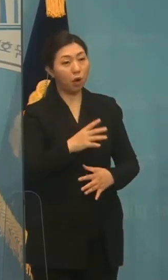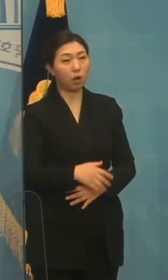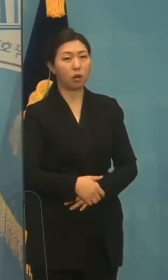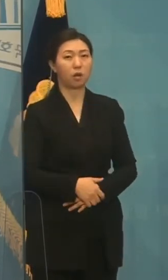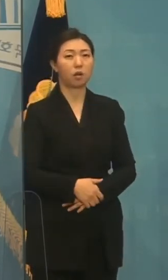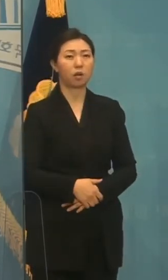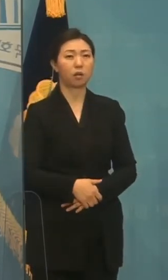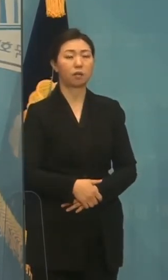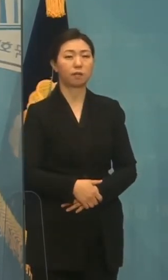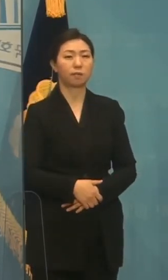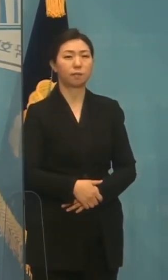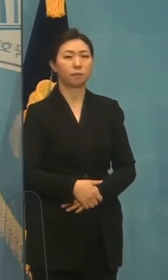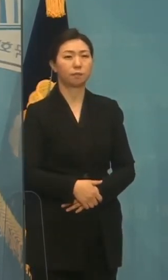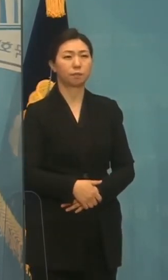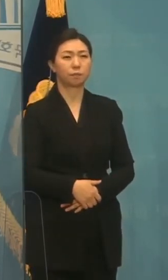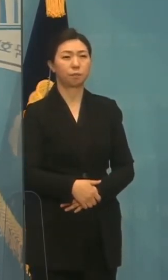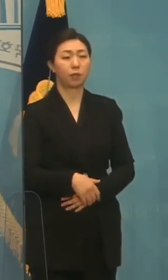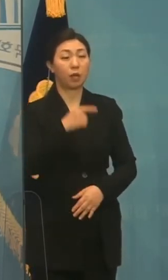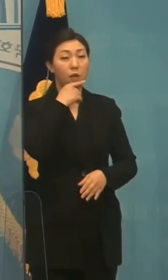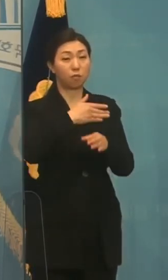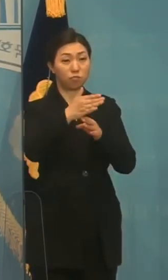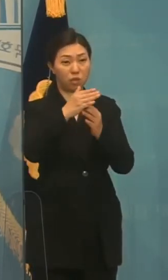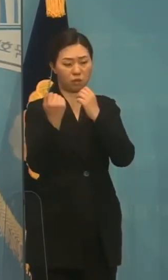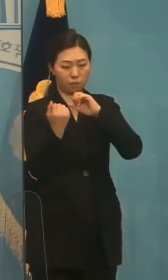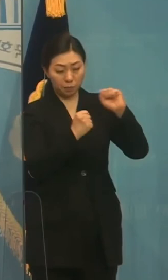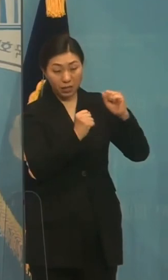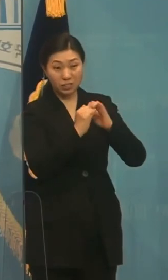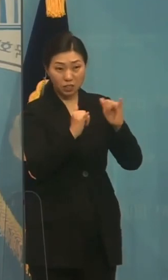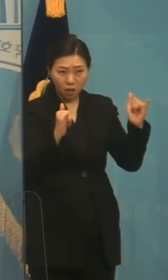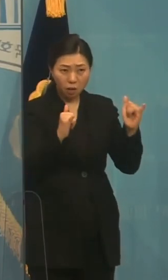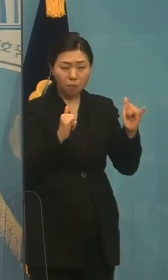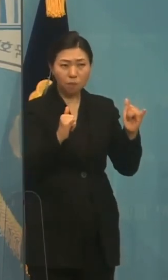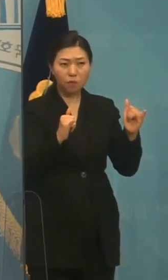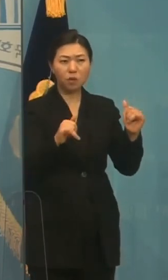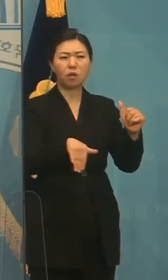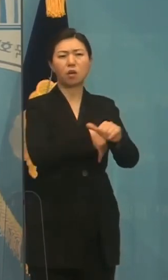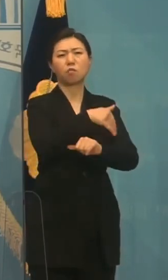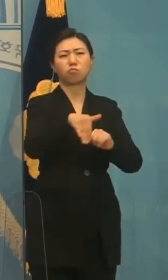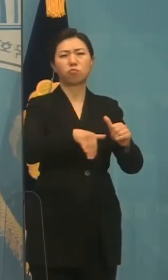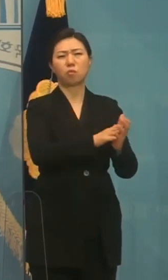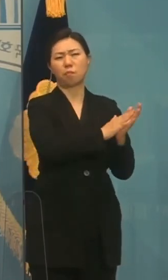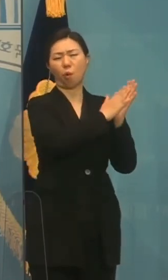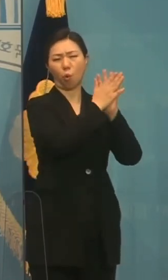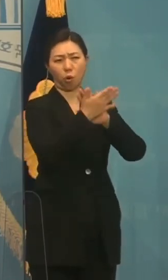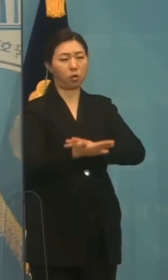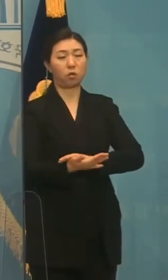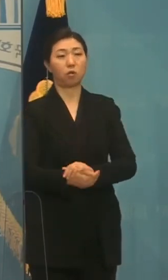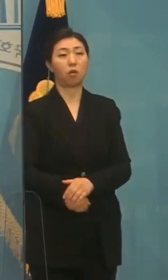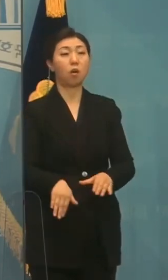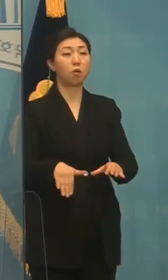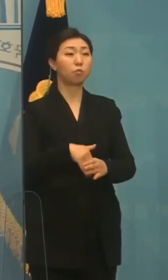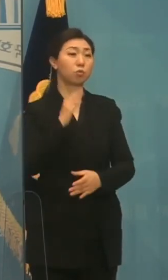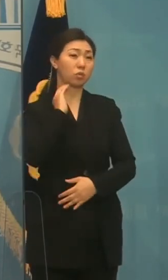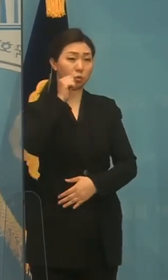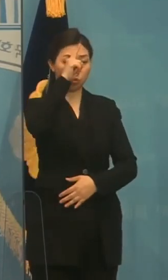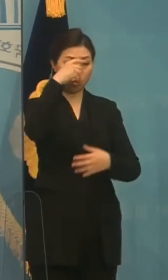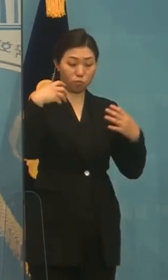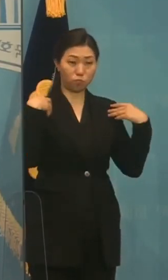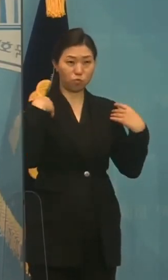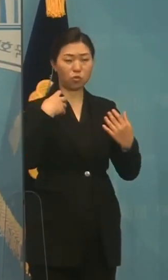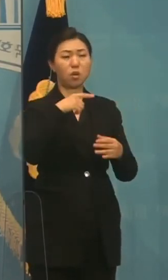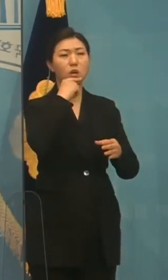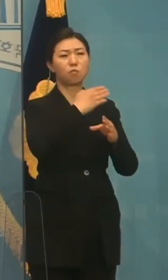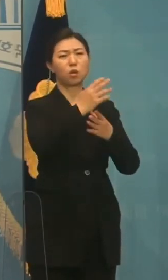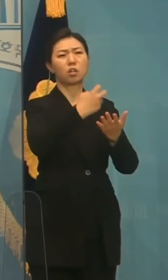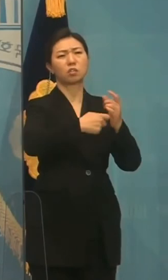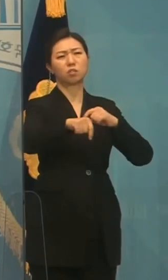아주 탈북 기순자의 어떤 패러다임이 완전히 문재인 정부의 대북 정책 때문에 변했다는 의미고요. 두